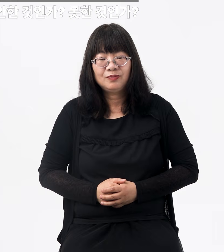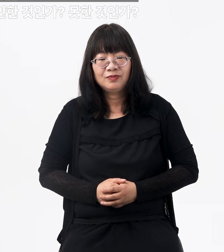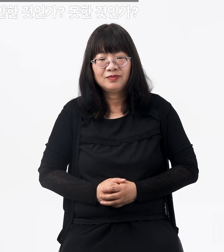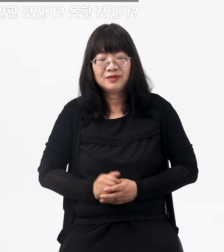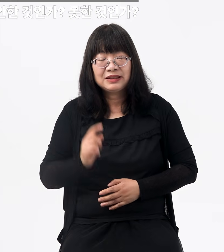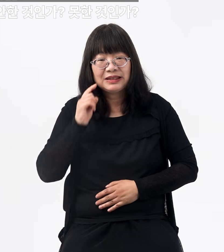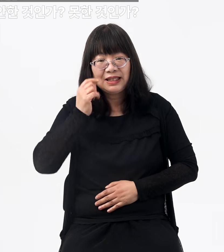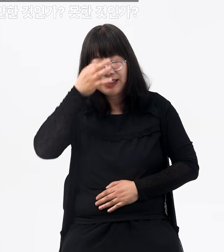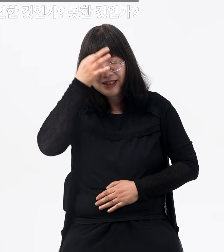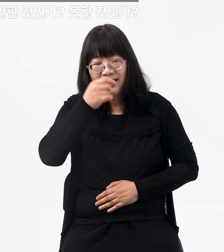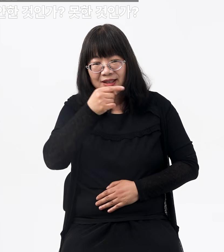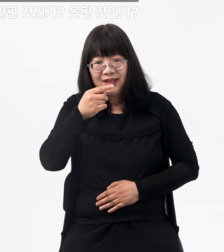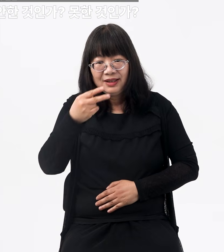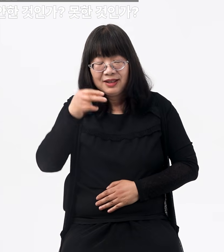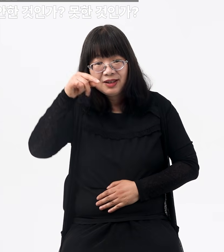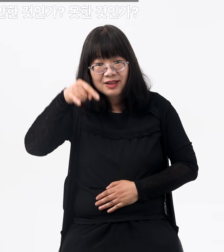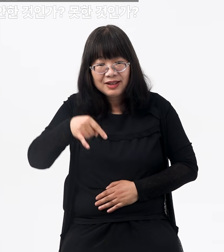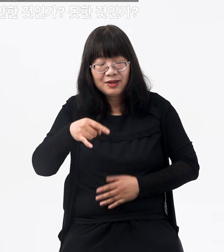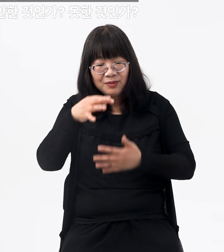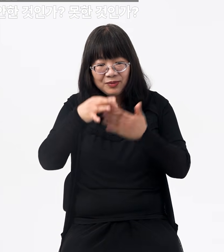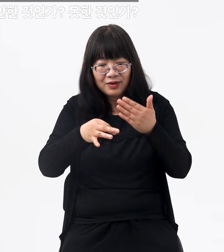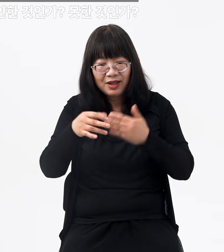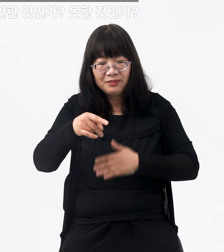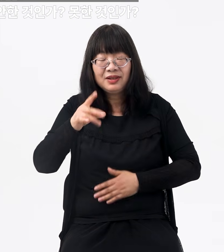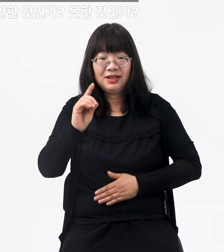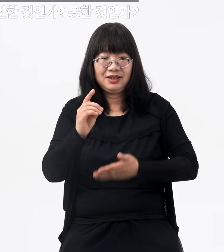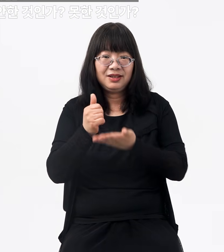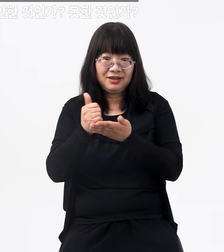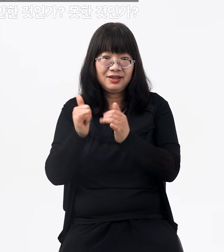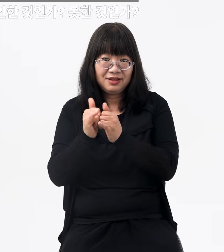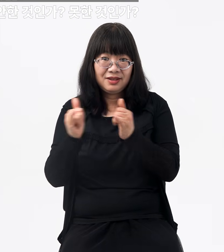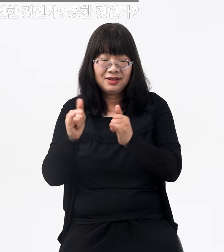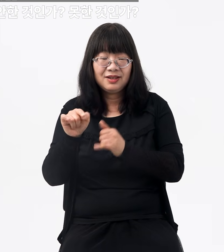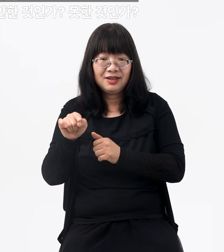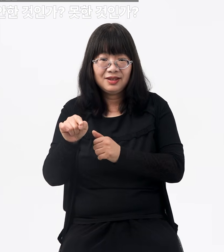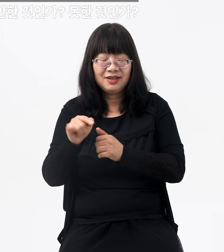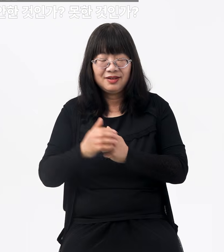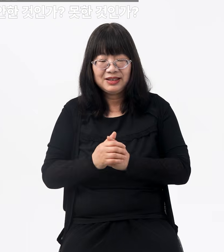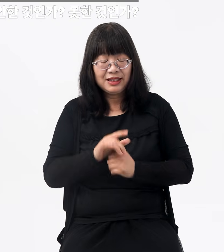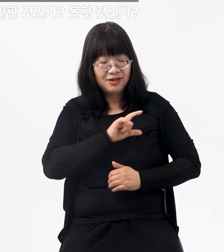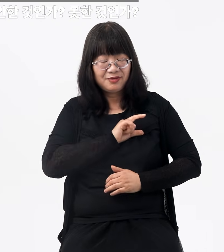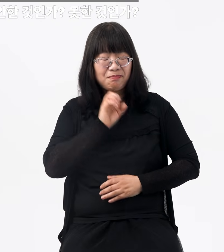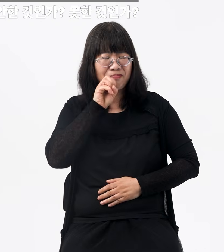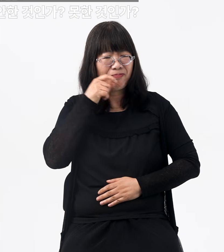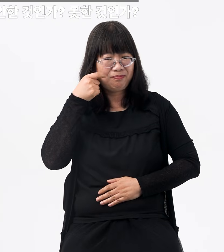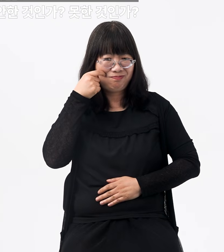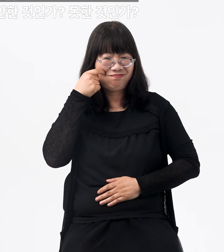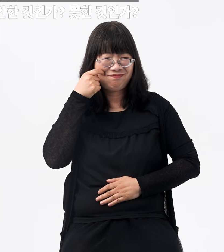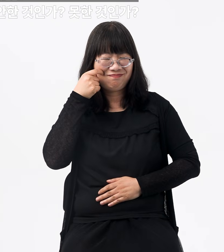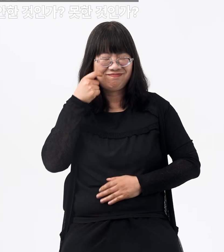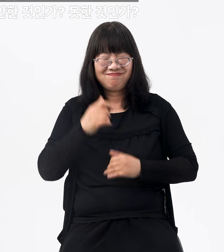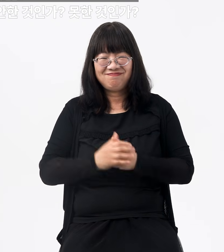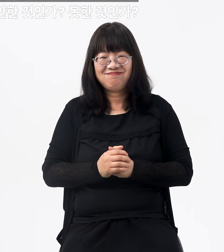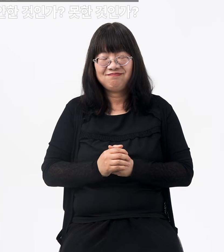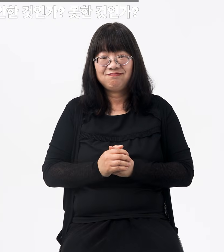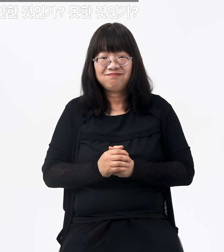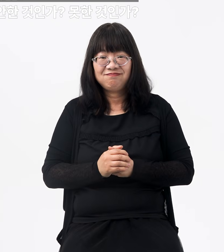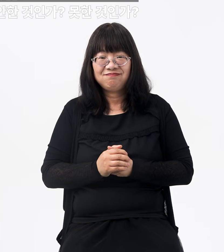예능의 1, 2위를 다투는 프로의 PD들입니다. 그 이름은 내가 얘기할 수 없지만